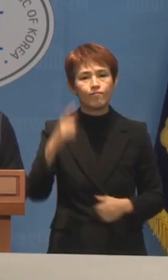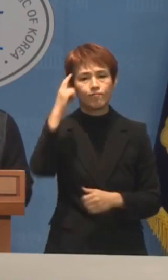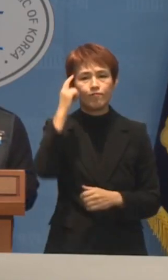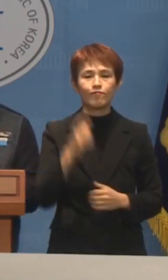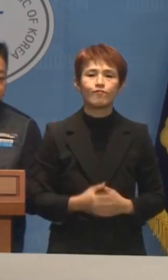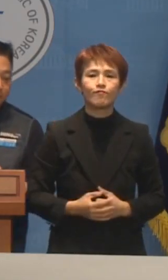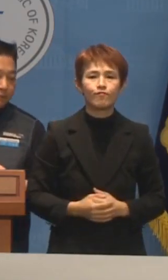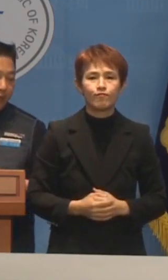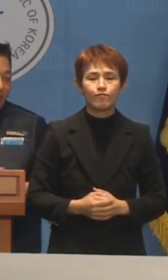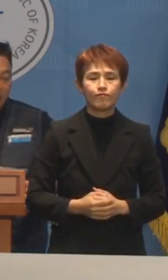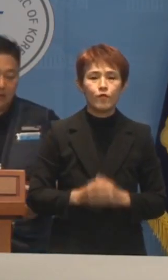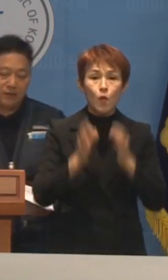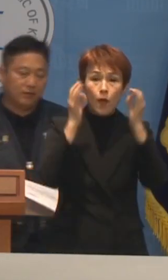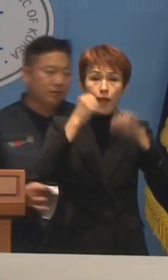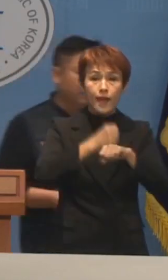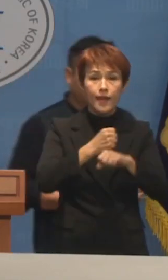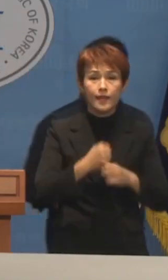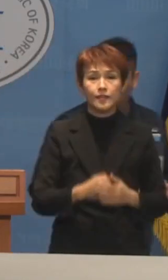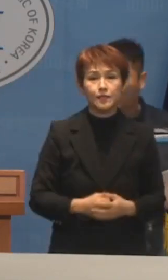이상입니다.